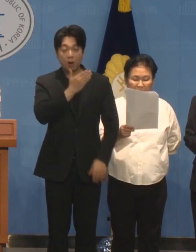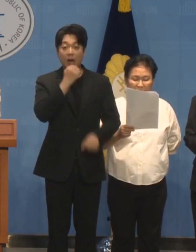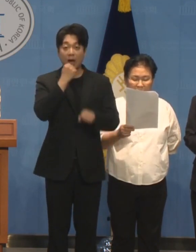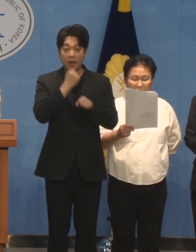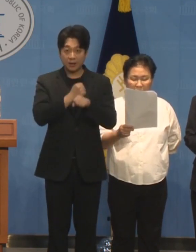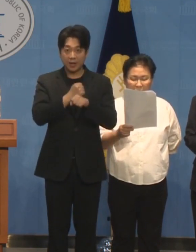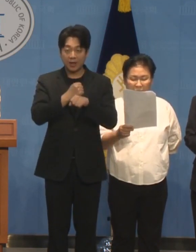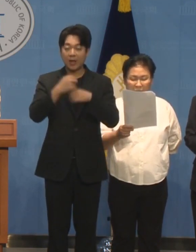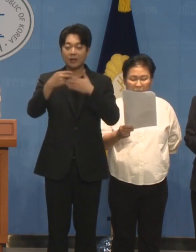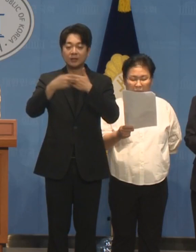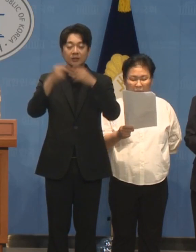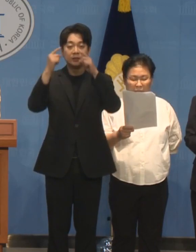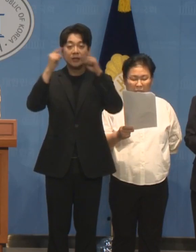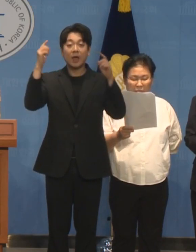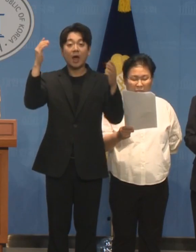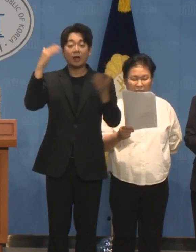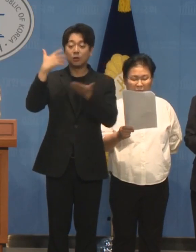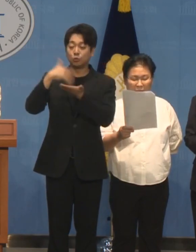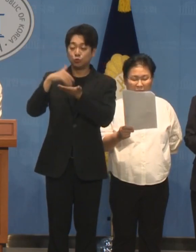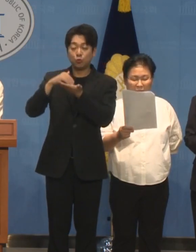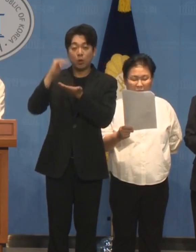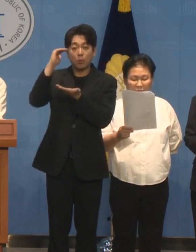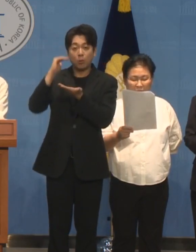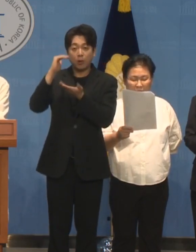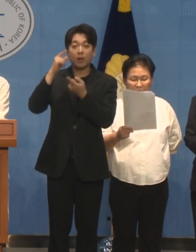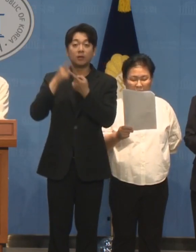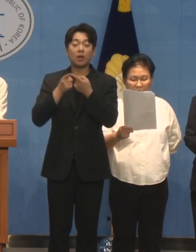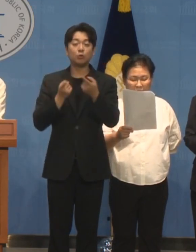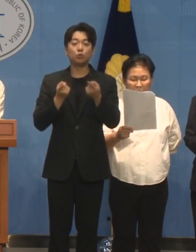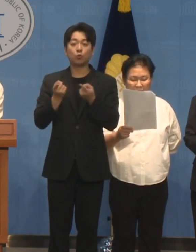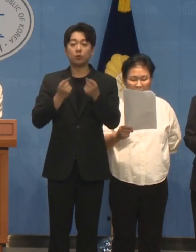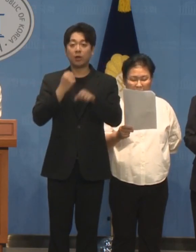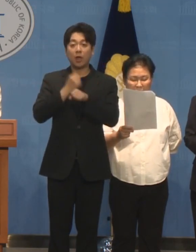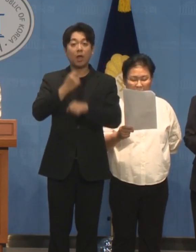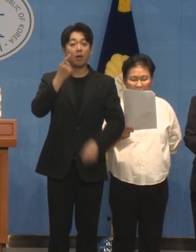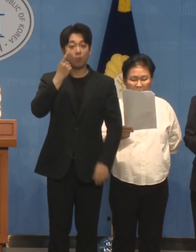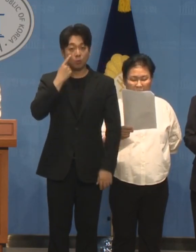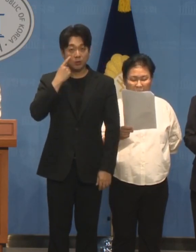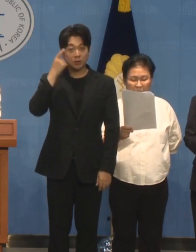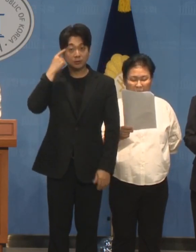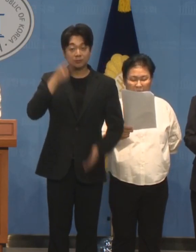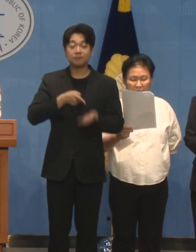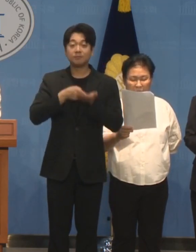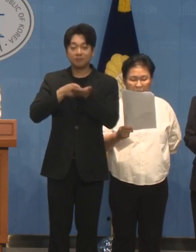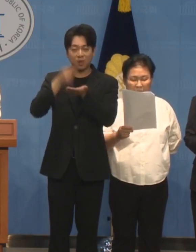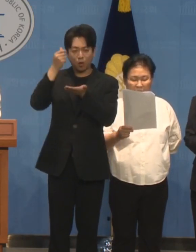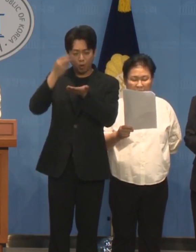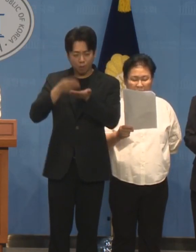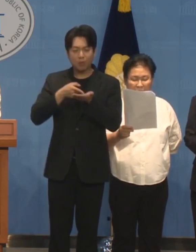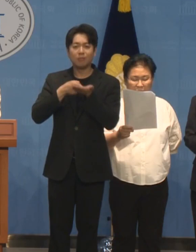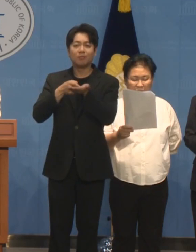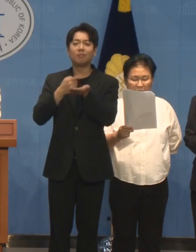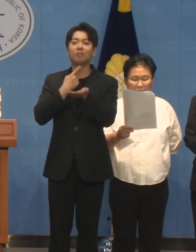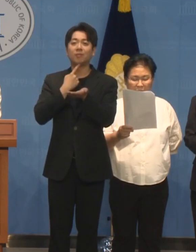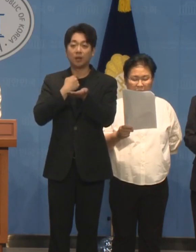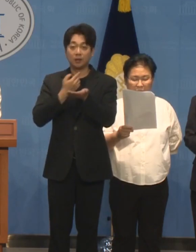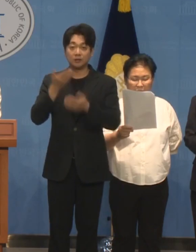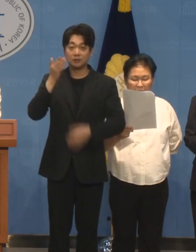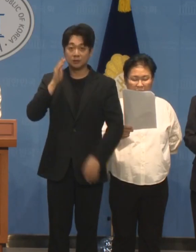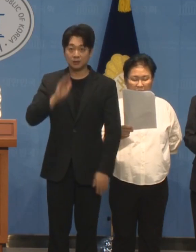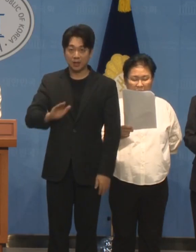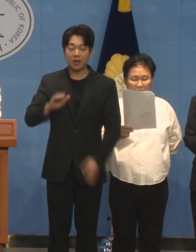심사하고 의대 정원 규모를 합리적으로 조정해보자는 건설적인 제안 여러 차례 했으나 윤석열